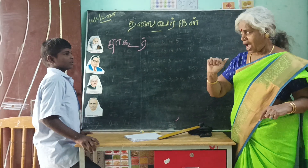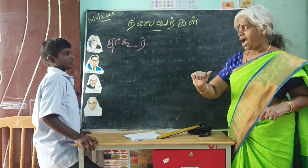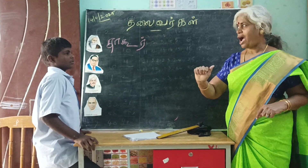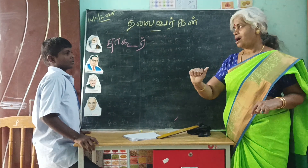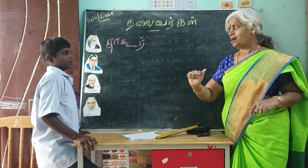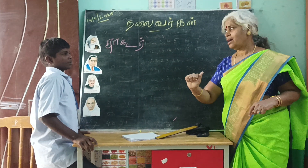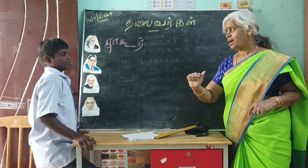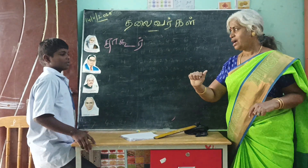ஆ